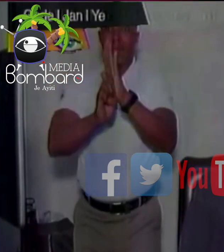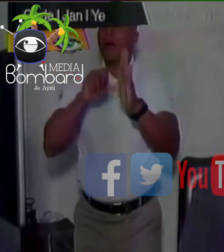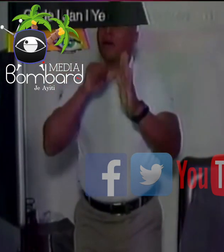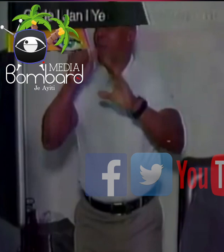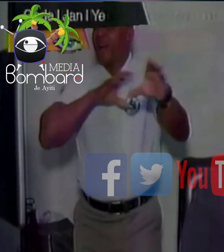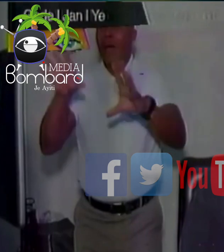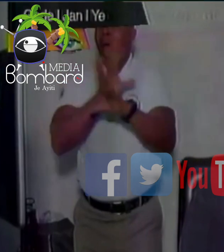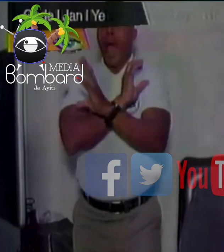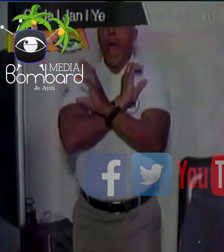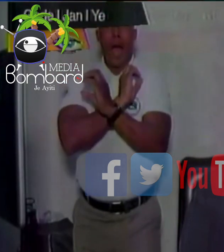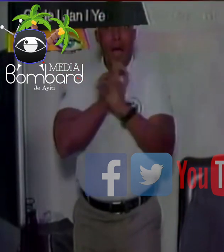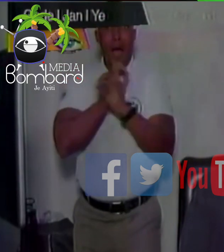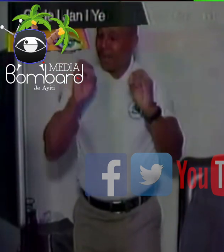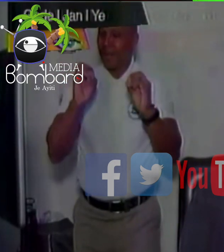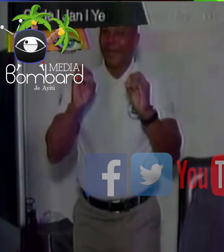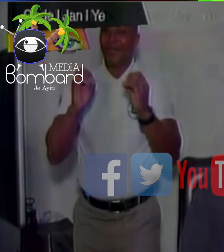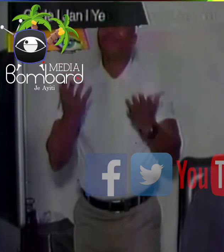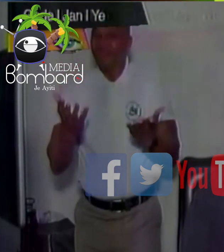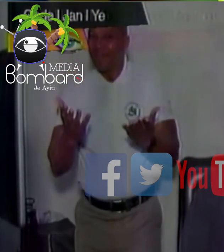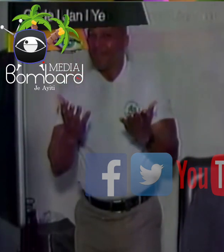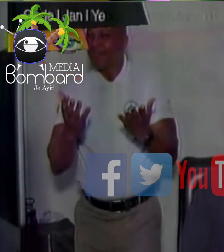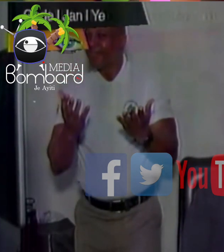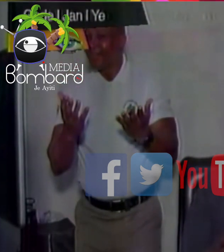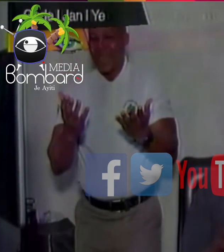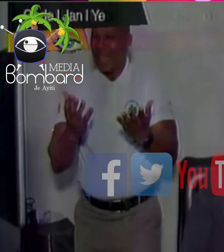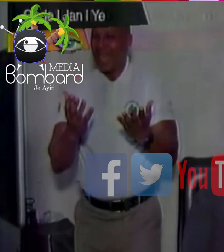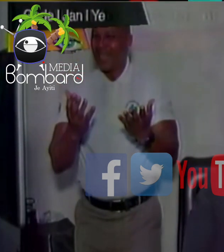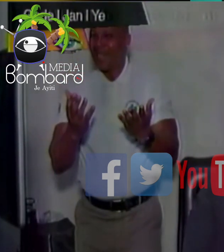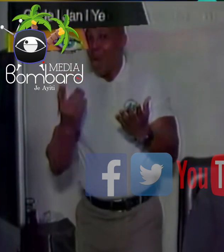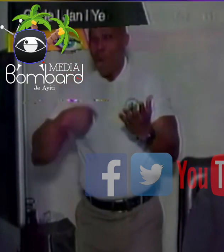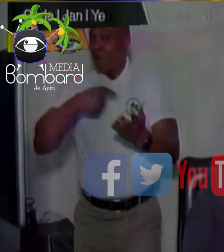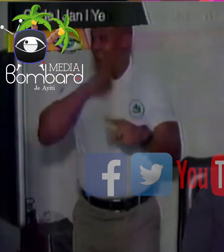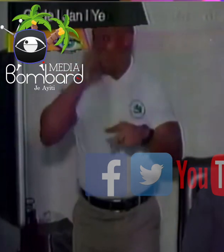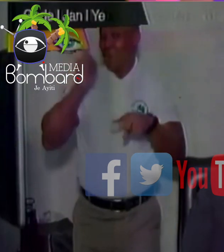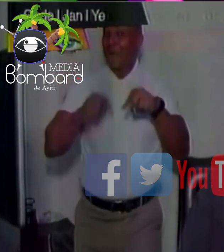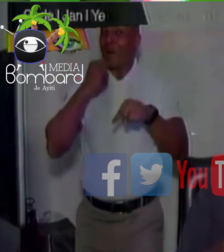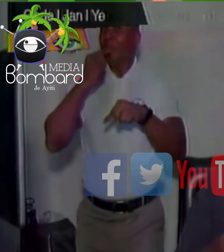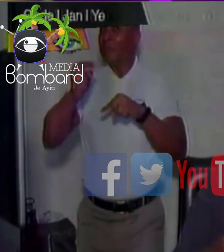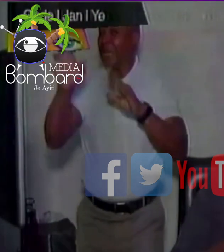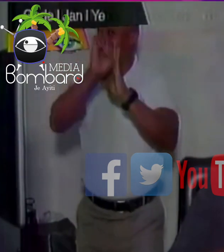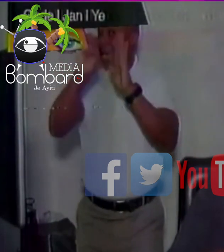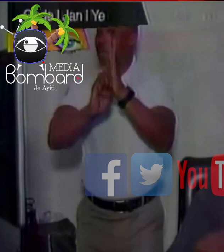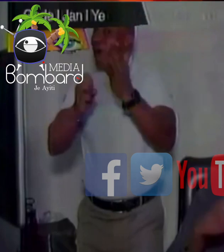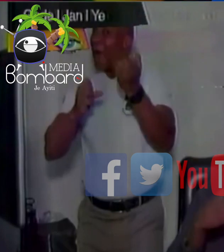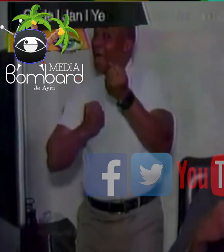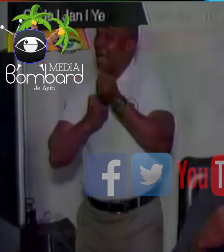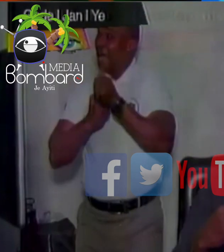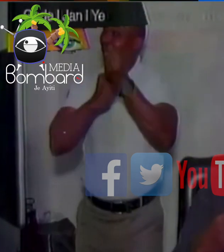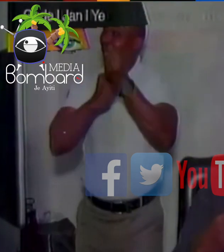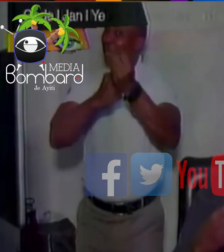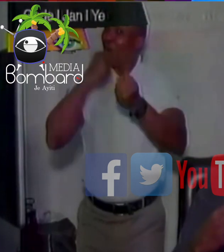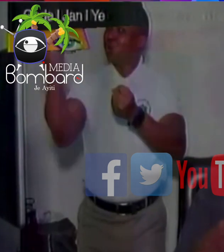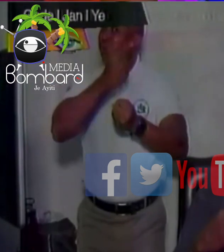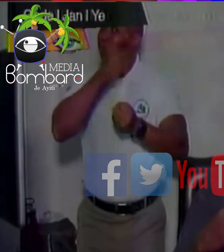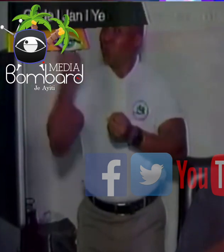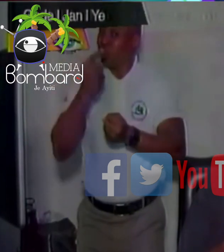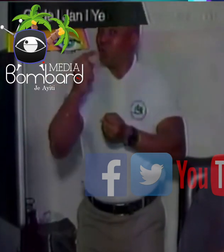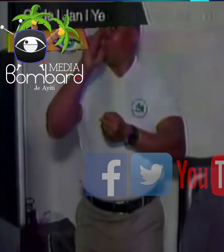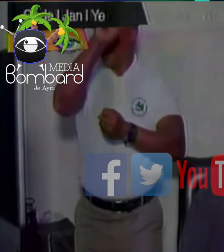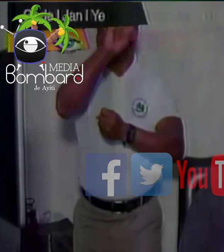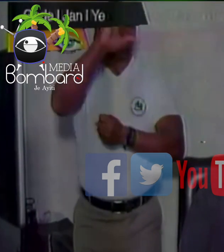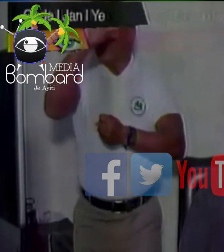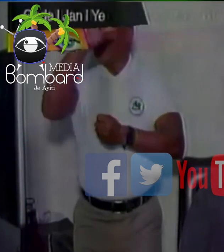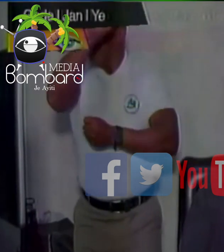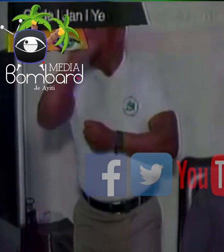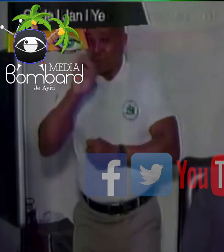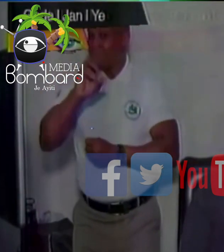toujours comme ça. Nous pas dit l'État fait à 100%, mais nous faisons un accompagnement que nous avons à niveau pas. Nous